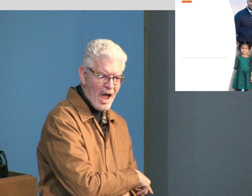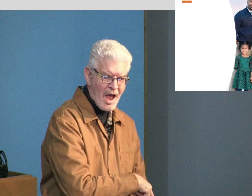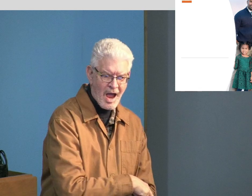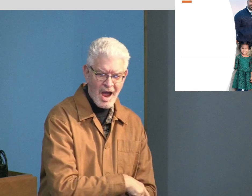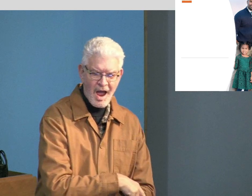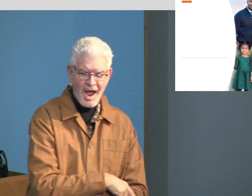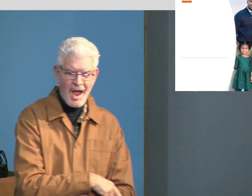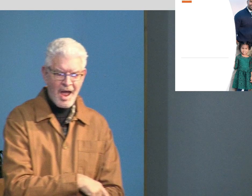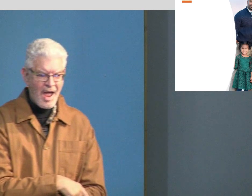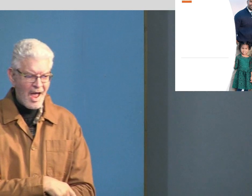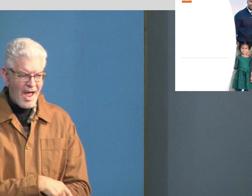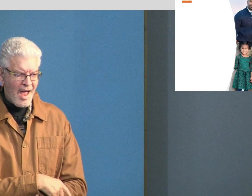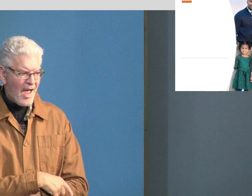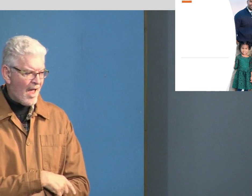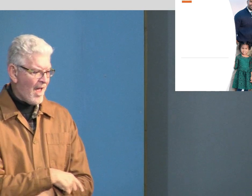Vadersdag.